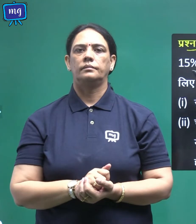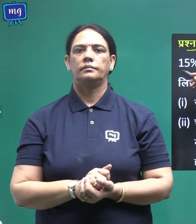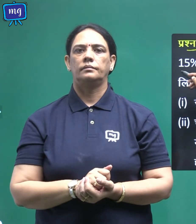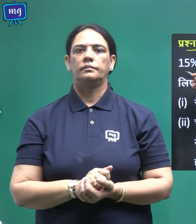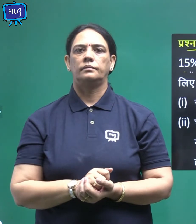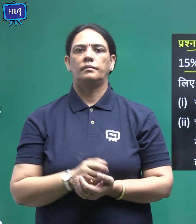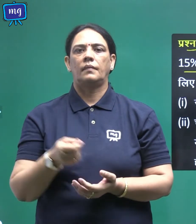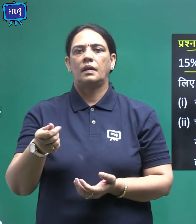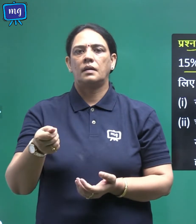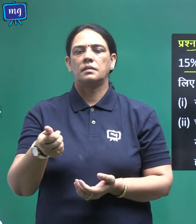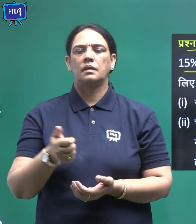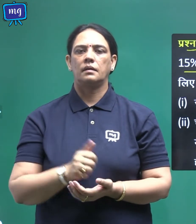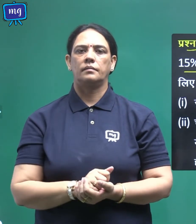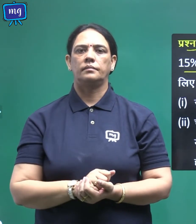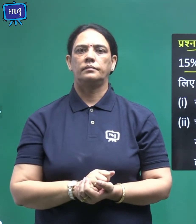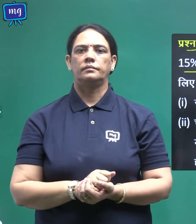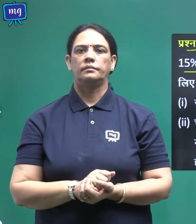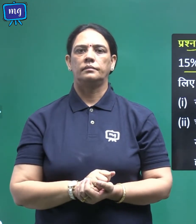राशि